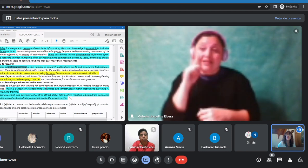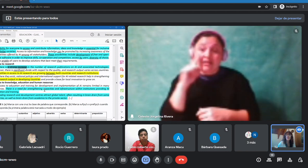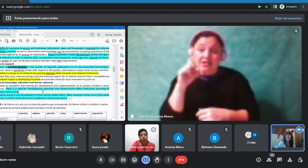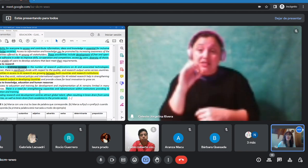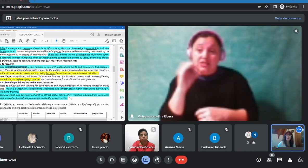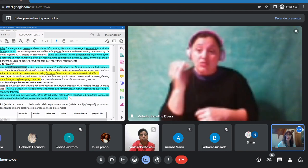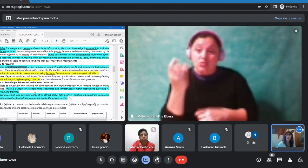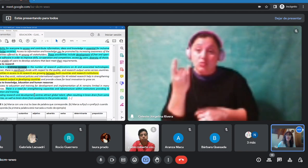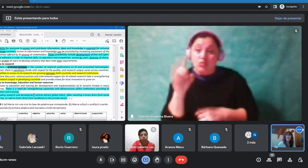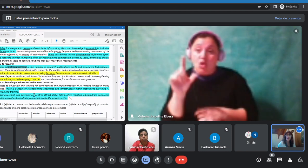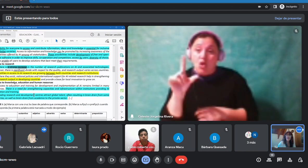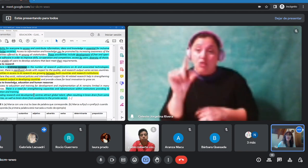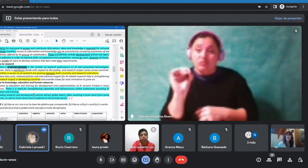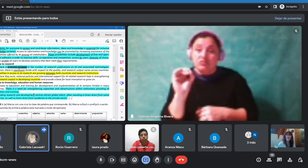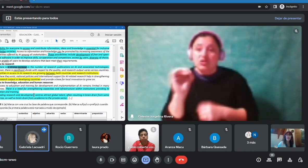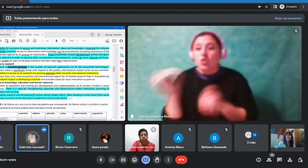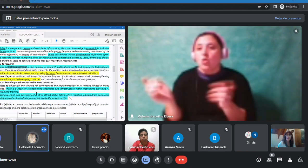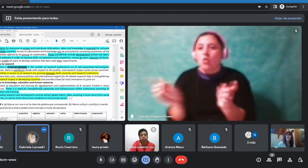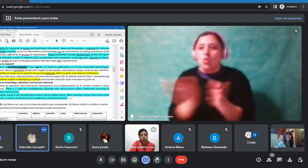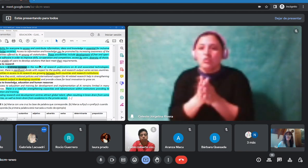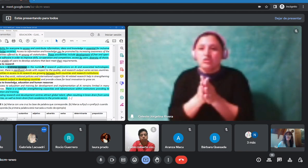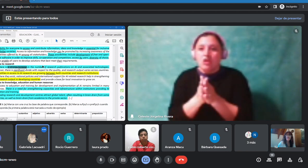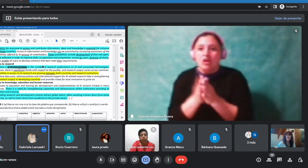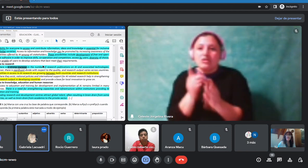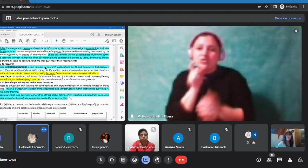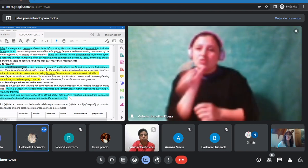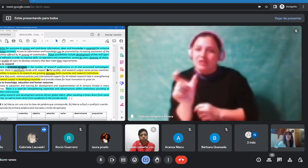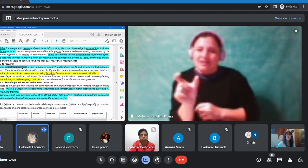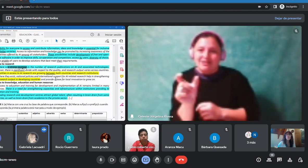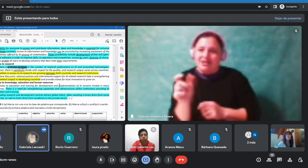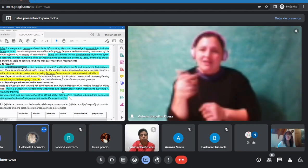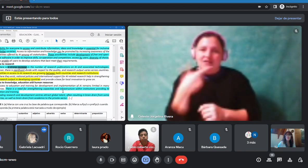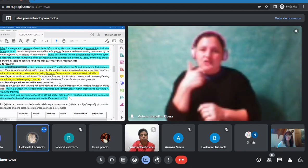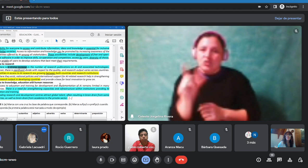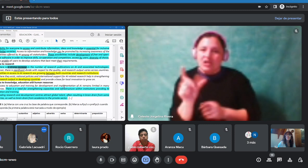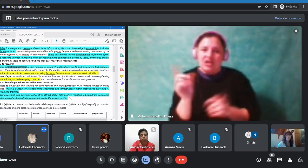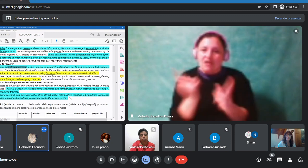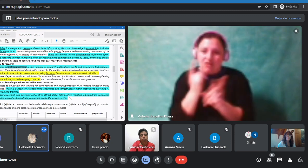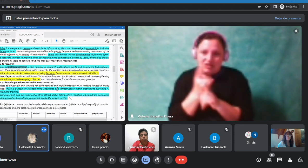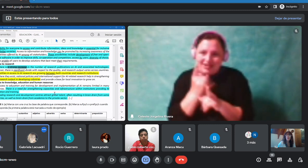preposición. Ah, bien. ¿Sí? Entonces es un... Está...